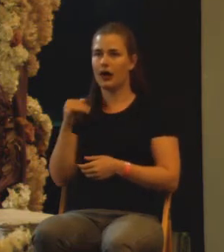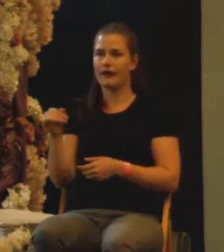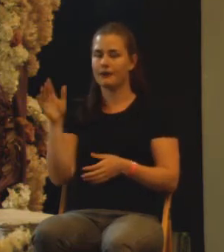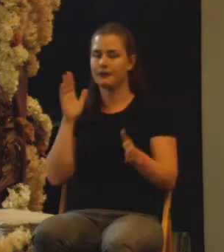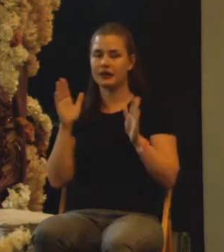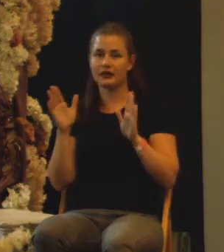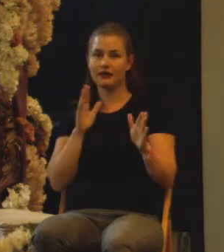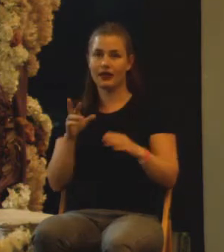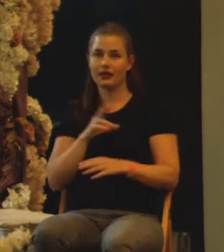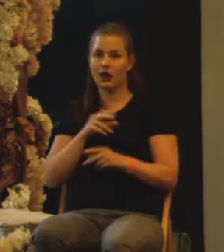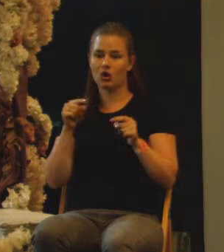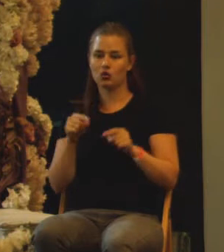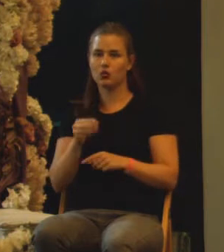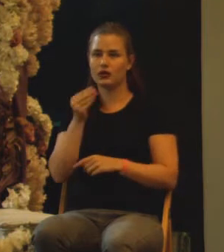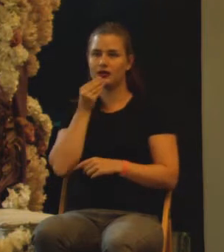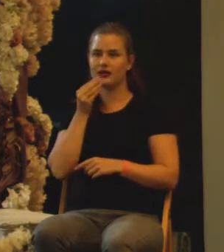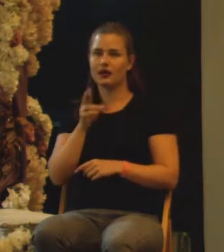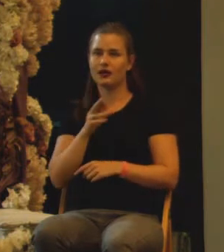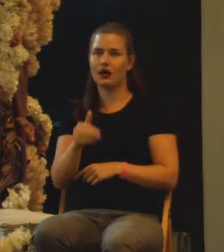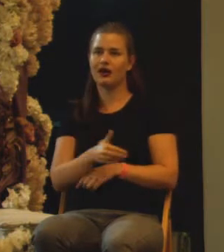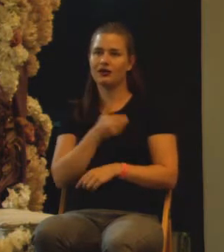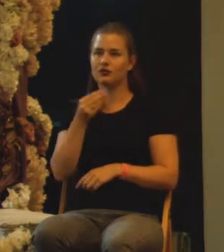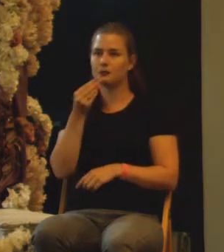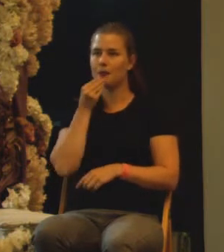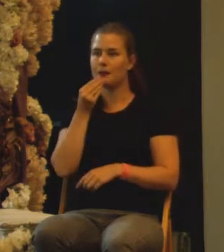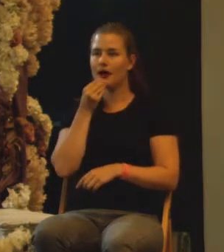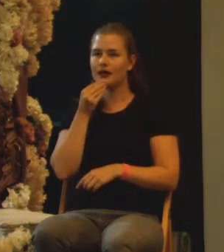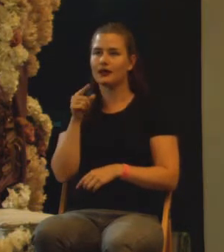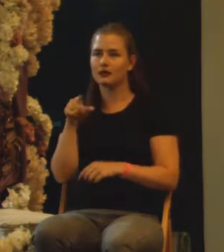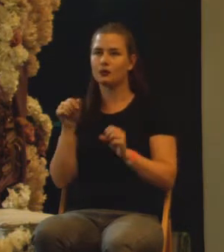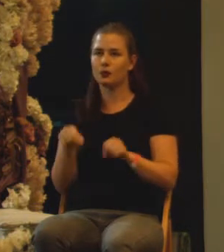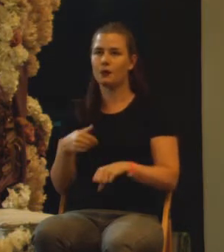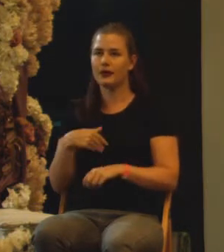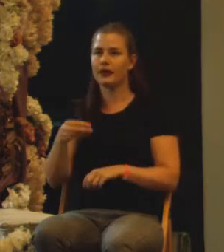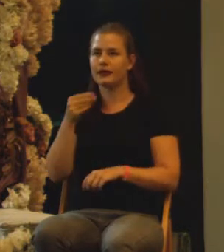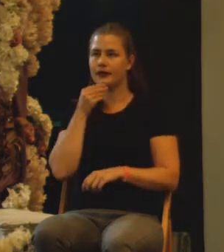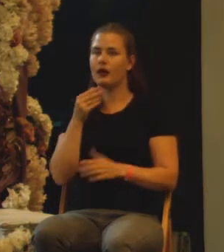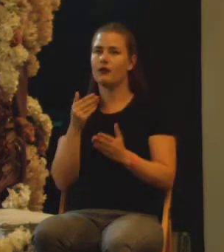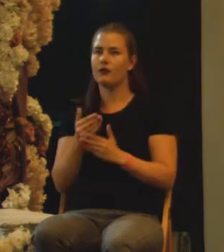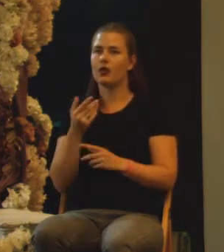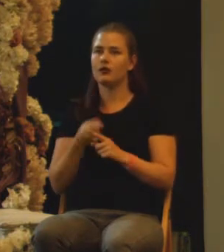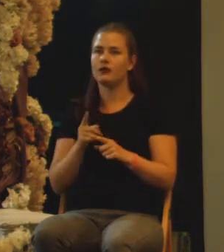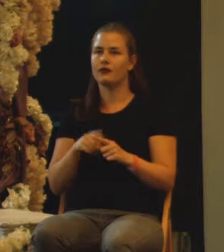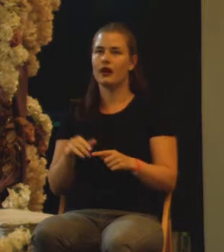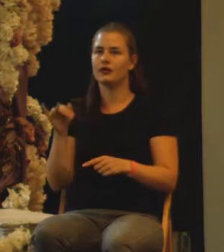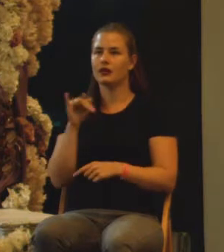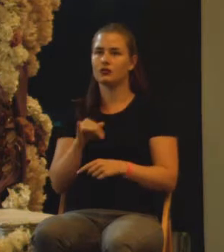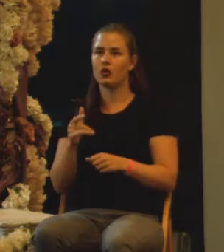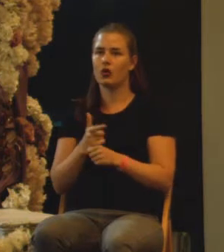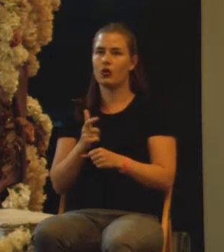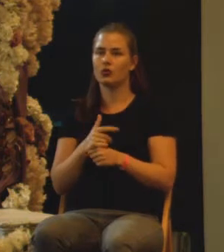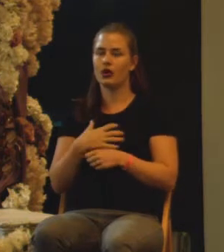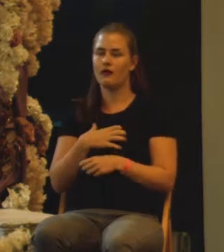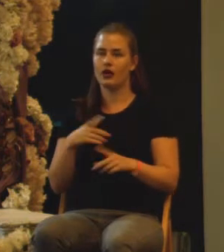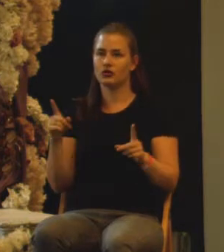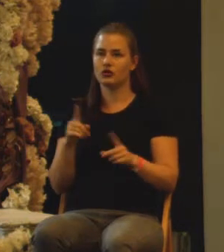привет! Я здесь, еда, я хочу поесть, ты можешь меня съесть». И вот в этой истории очень важно, чтобы